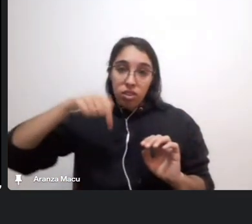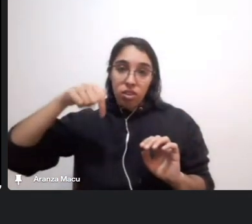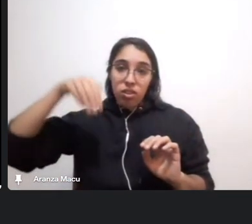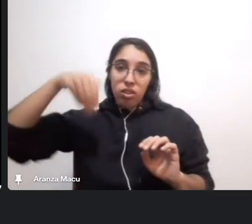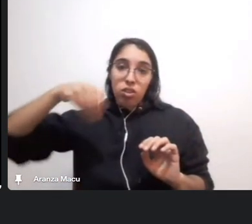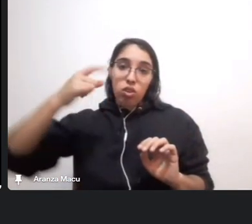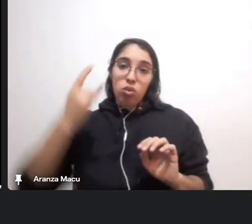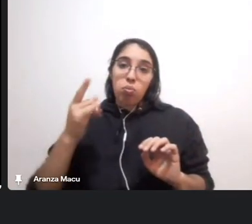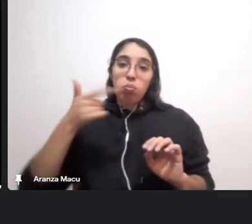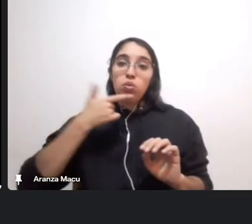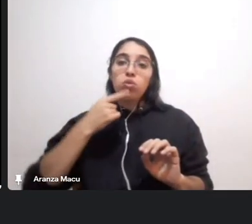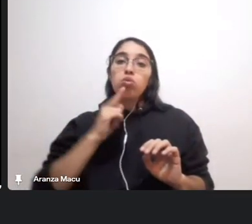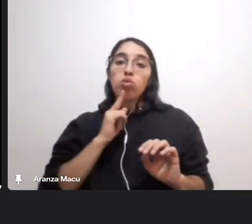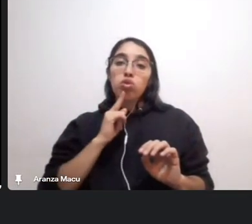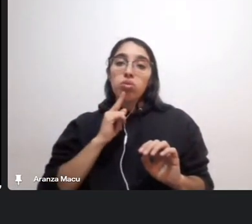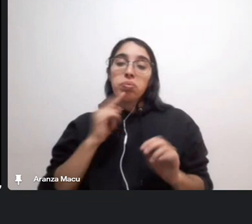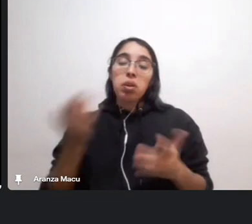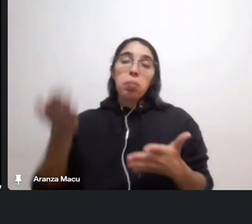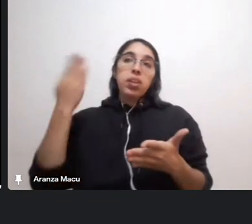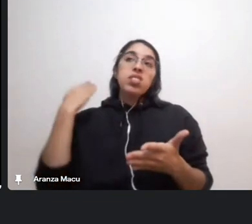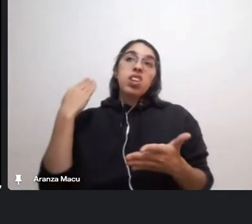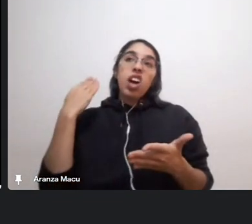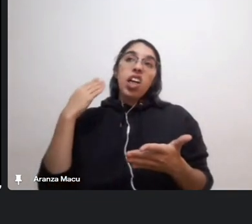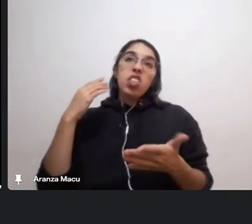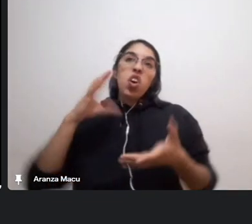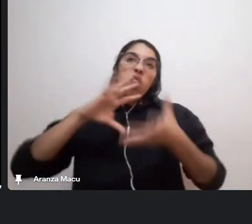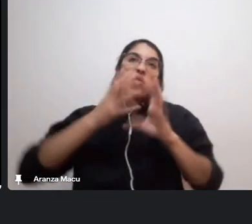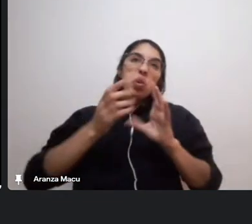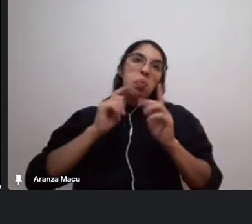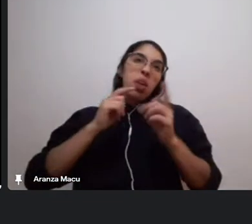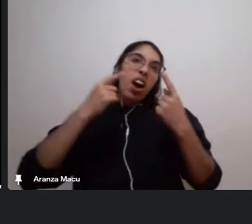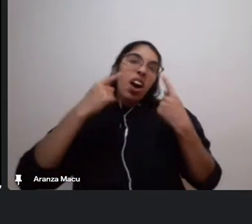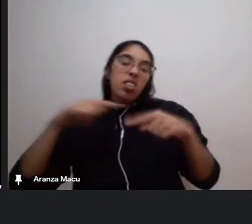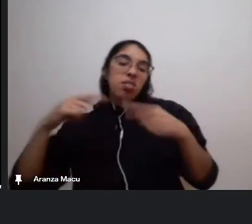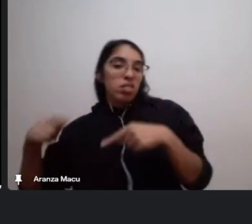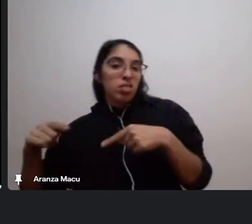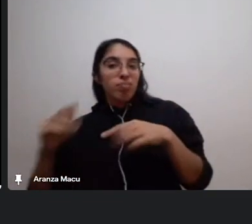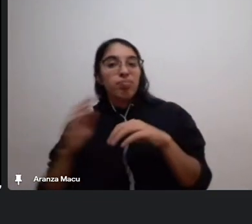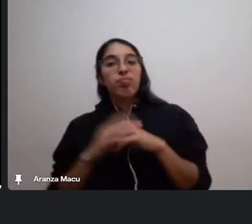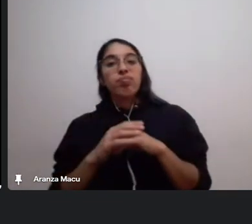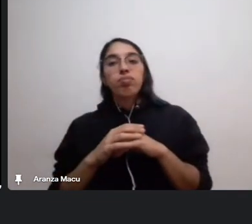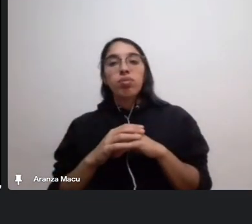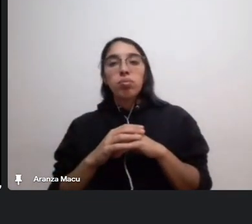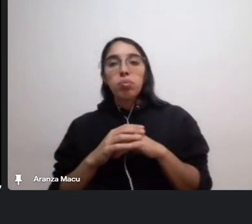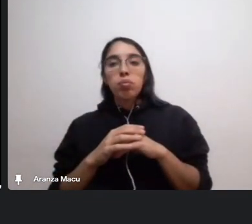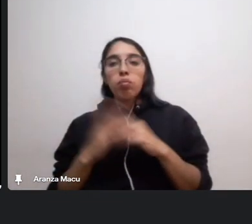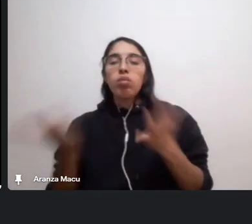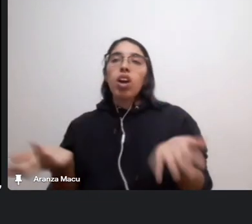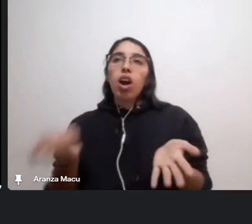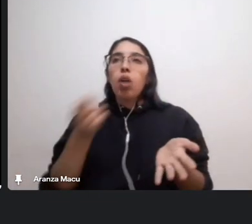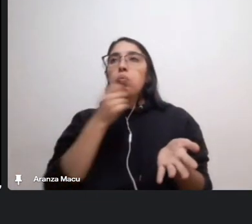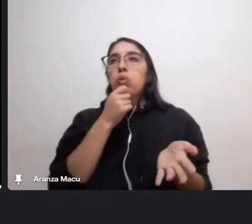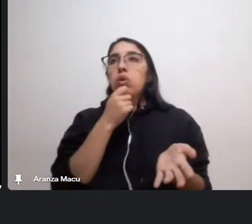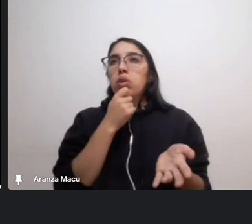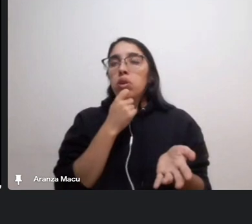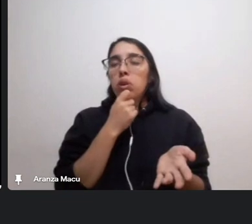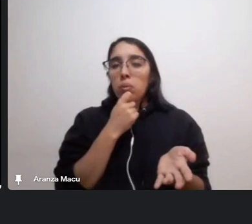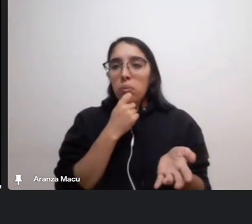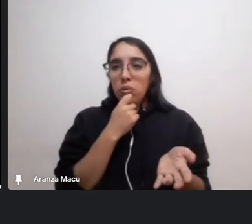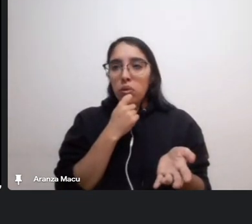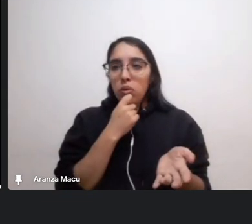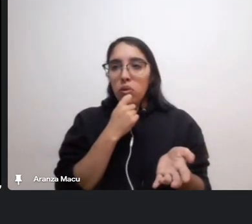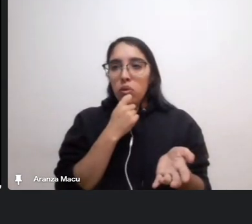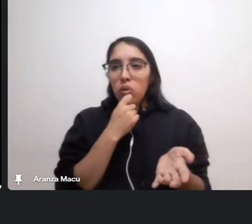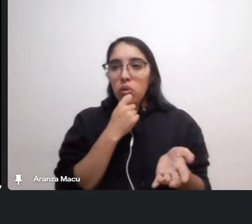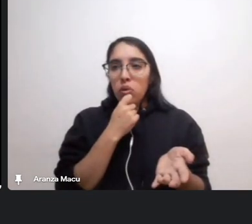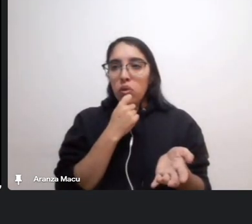otra manera. Se recurre a tener, por ejemplo, tuvo que hacer tal cosa. O el